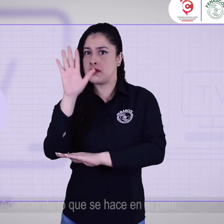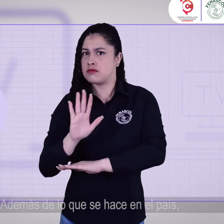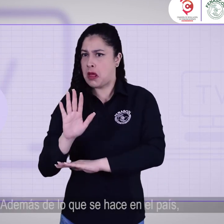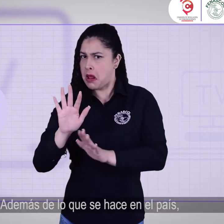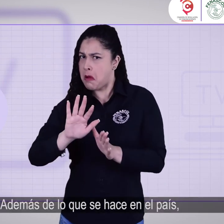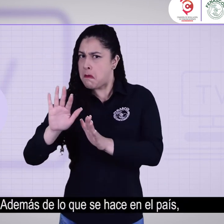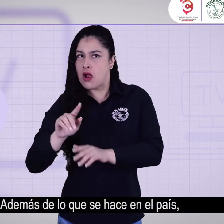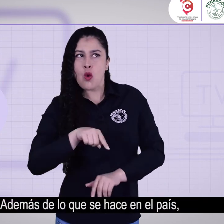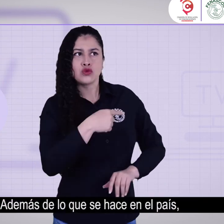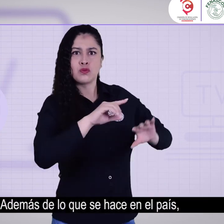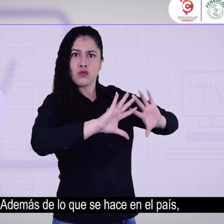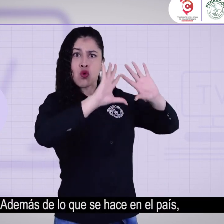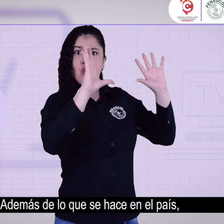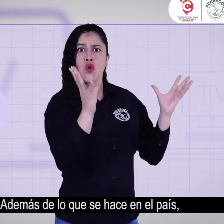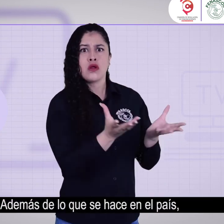Además de lo que se hace en el país